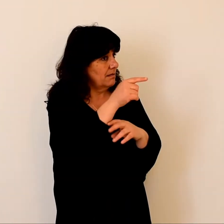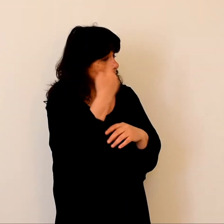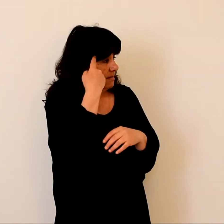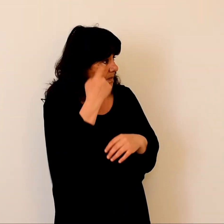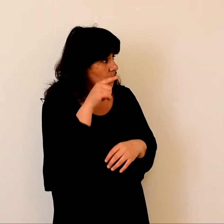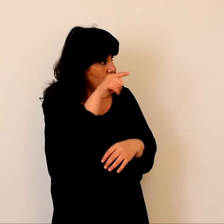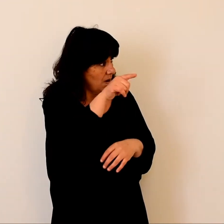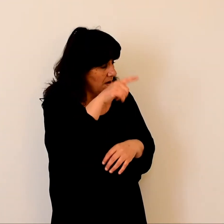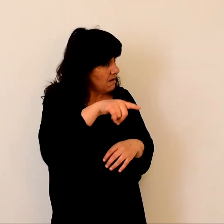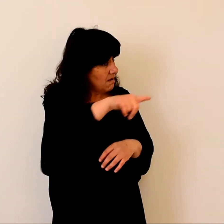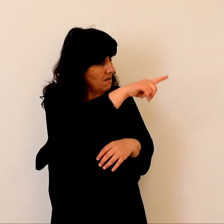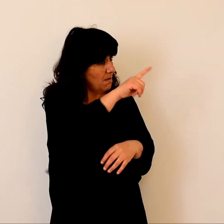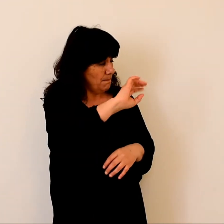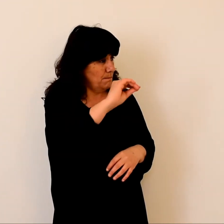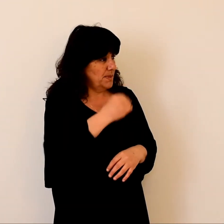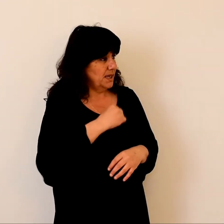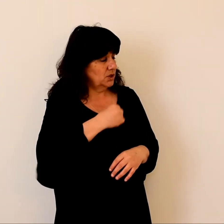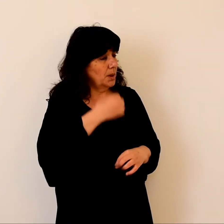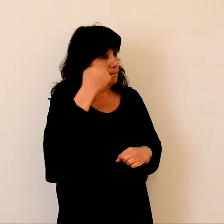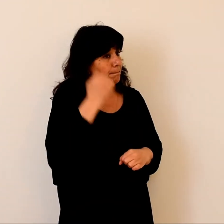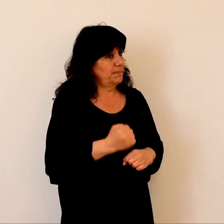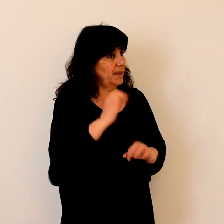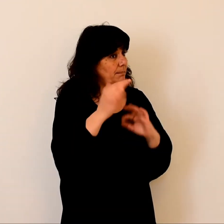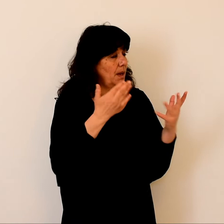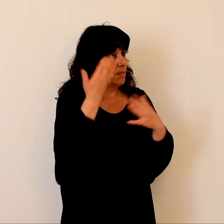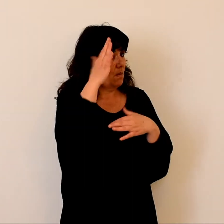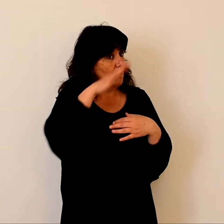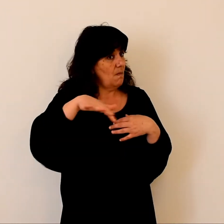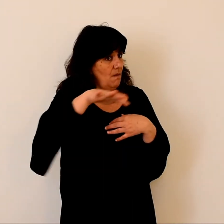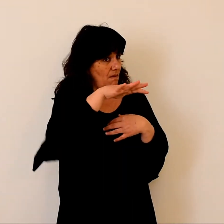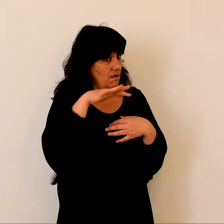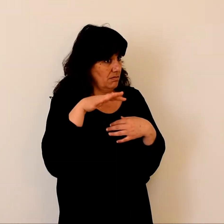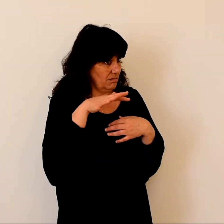autres Galiléens pour avoir subi un tel sort ?